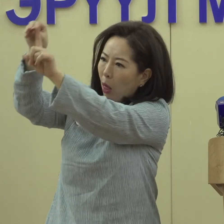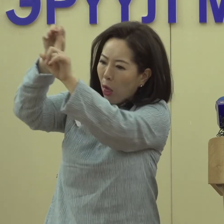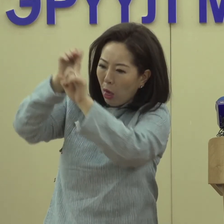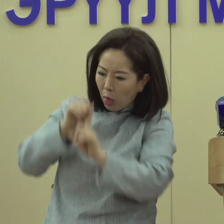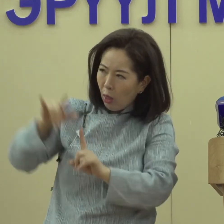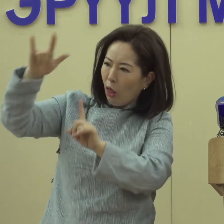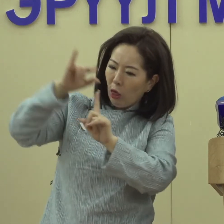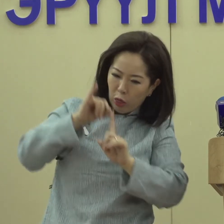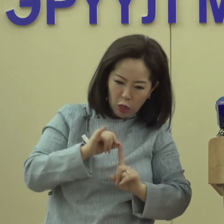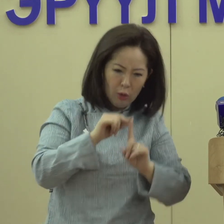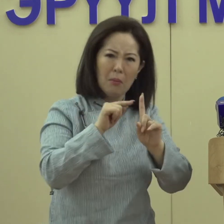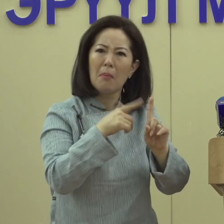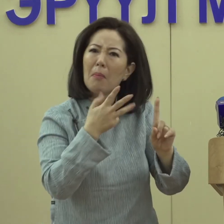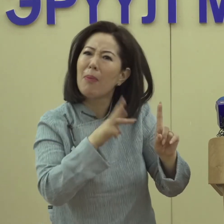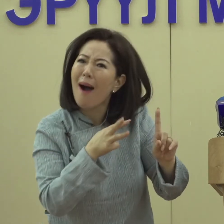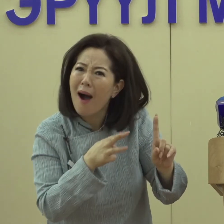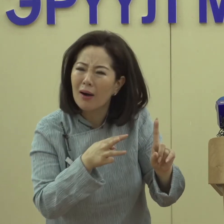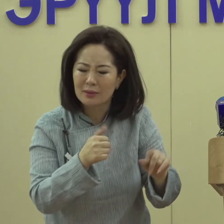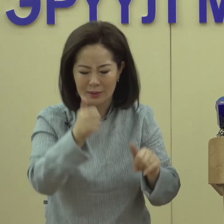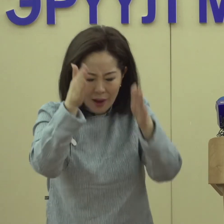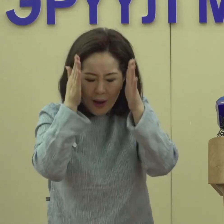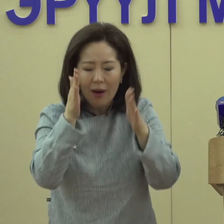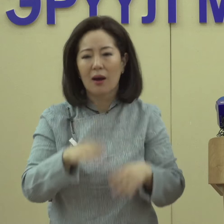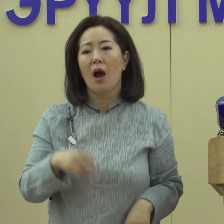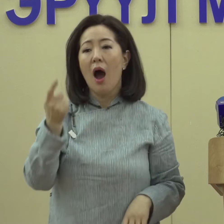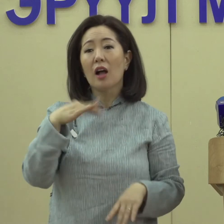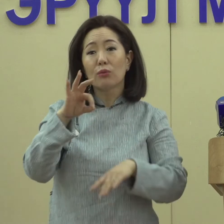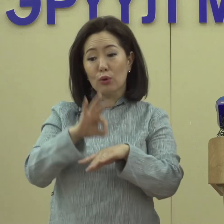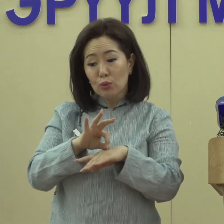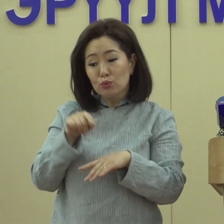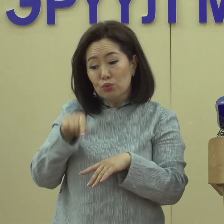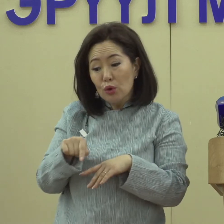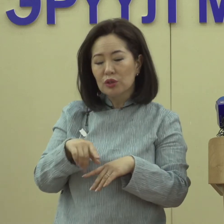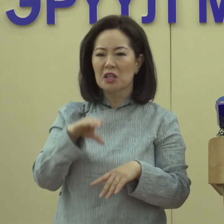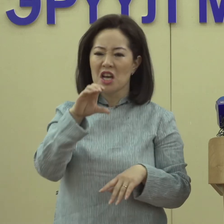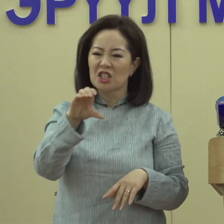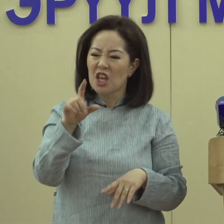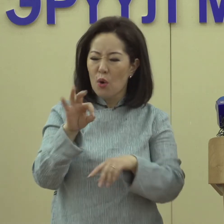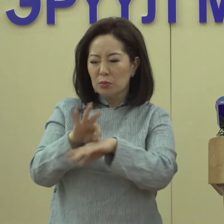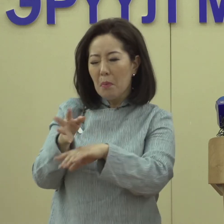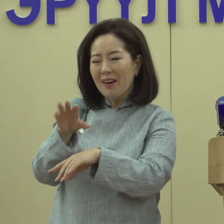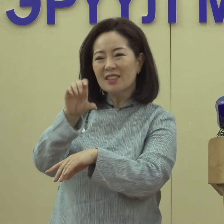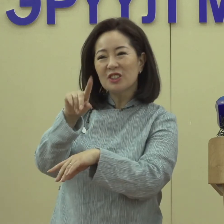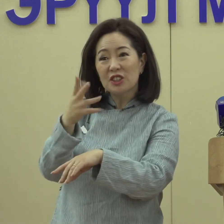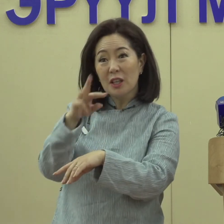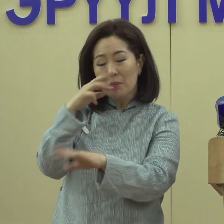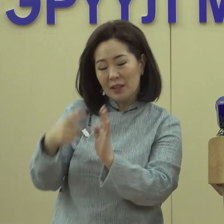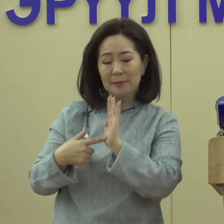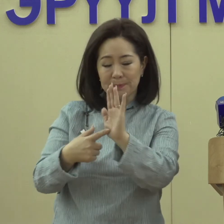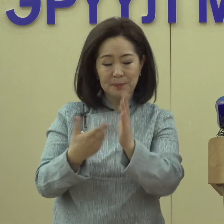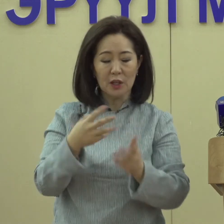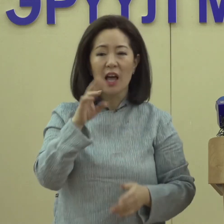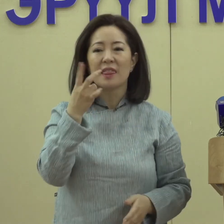арга хэмжээ авч байгаа. За ингээд халдвар төвчин судлалын үндэсний төвд байгаа сэжигтэй хүмүүсийн талаарх одоо мэдээллийг ерөнхий захирал Нэмпүү та